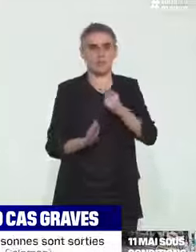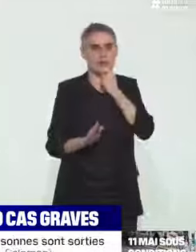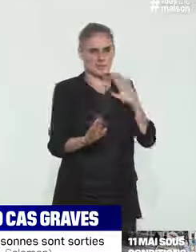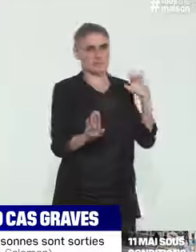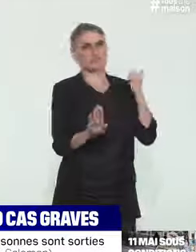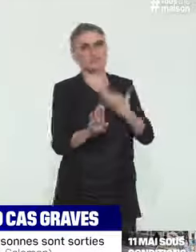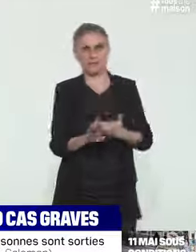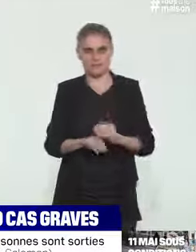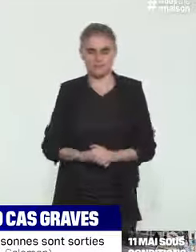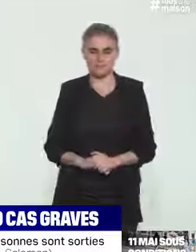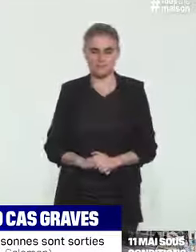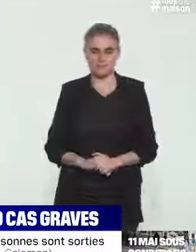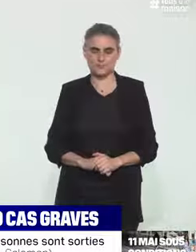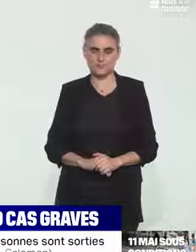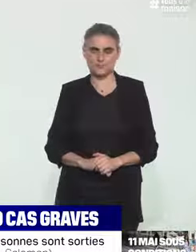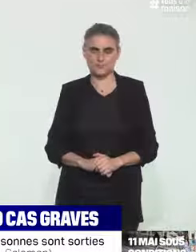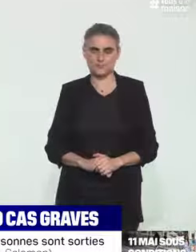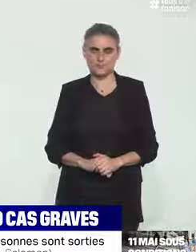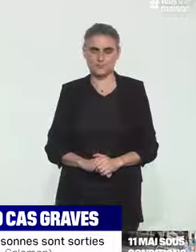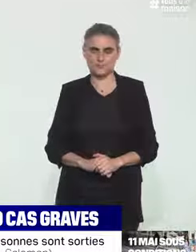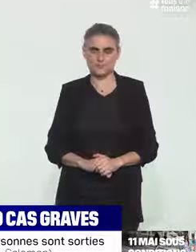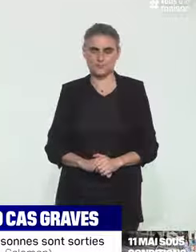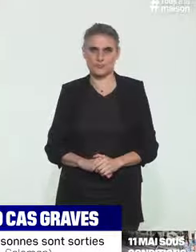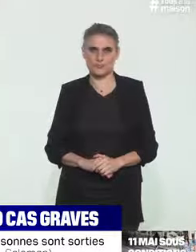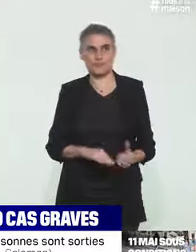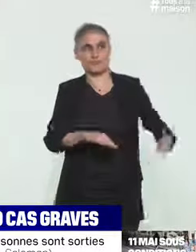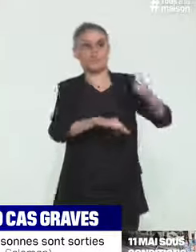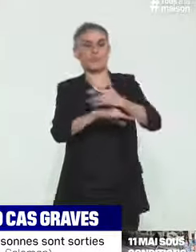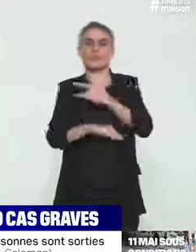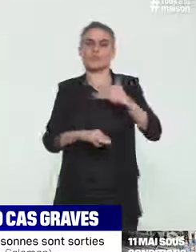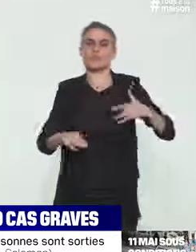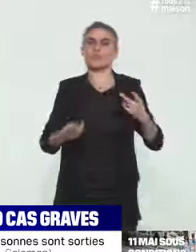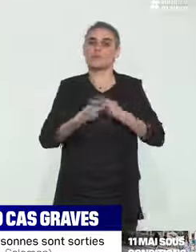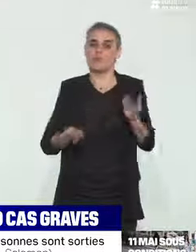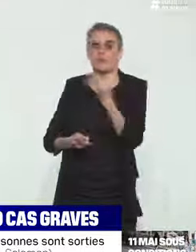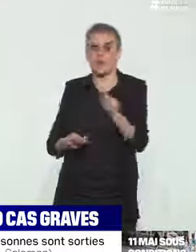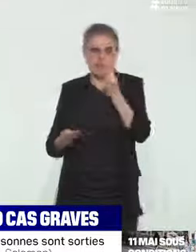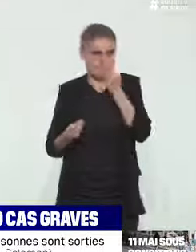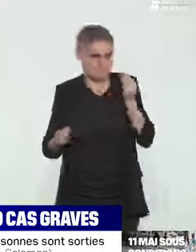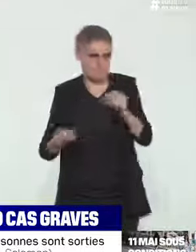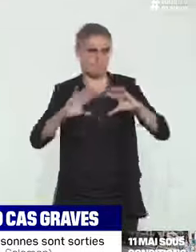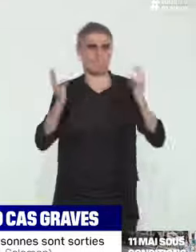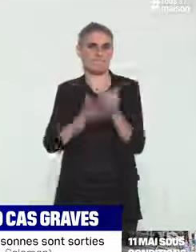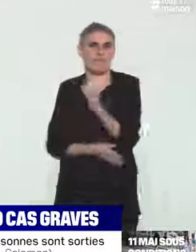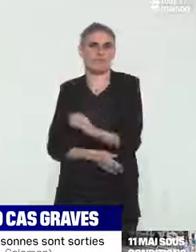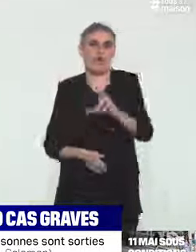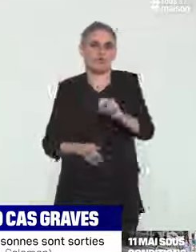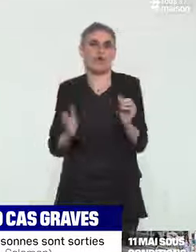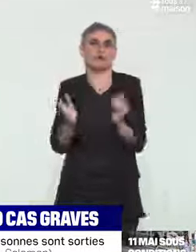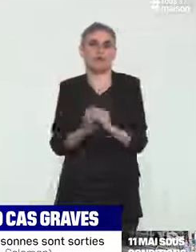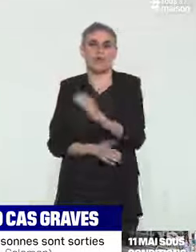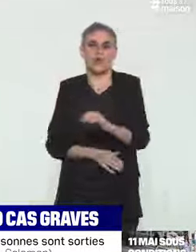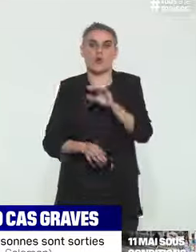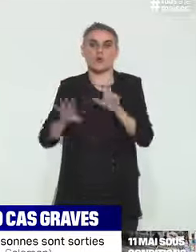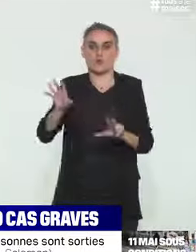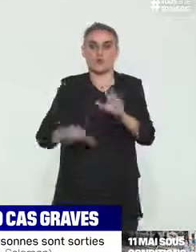mars. Selon les estimations de Santé publique France, il y aurait eu en France 130 185